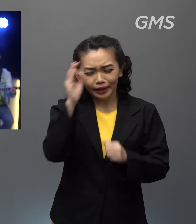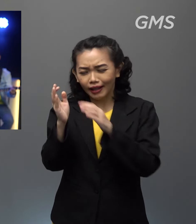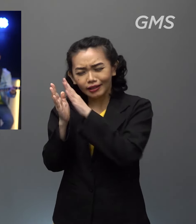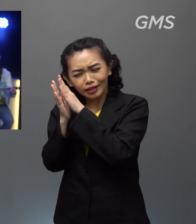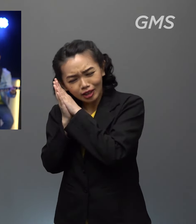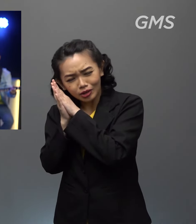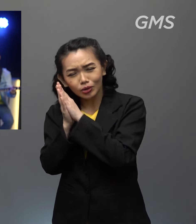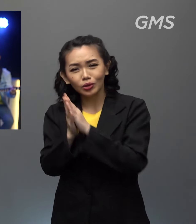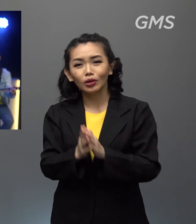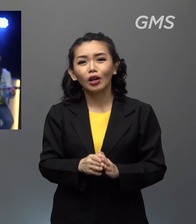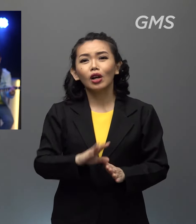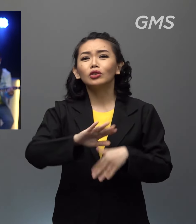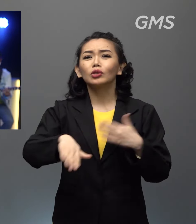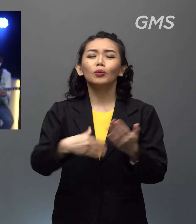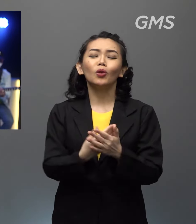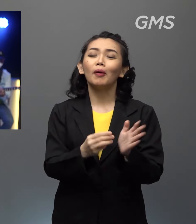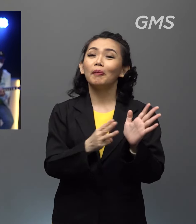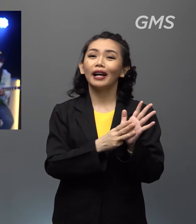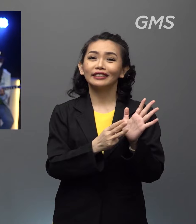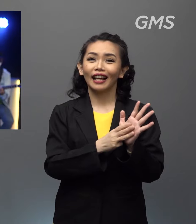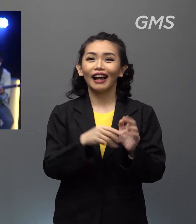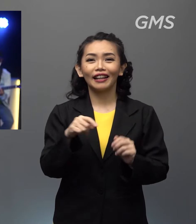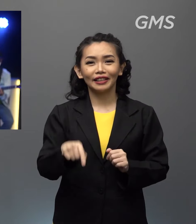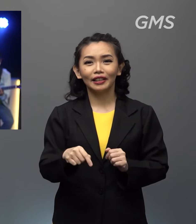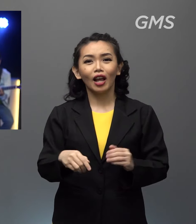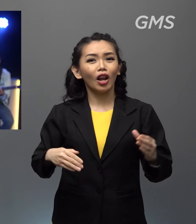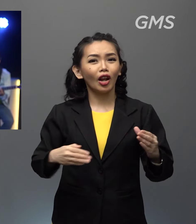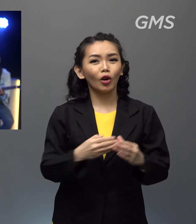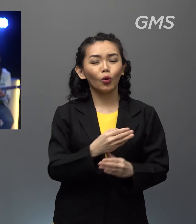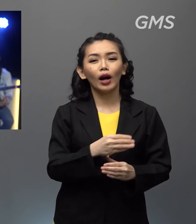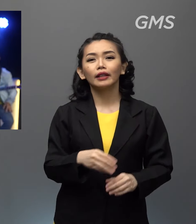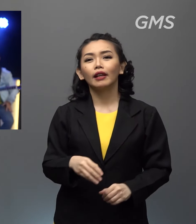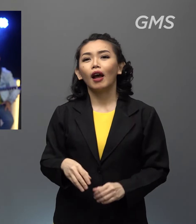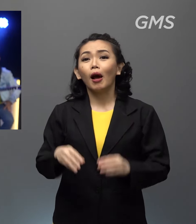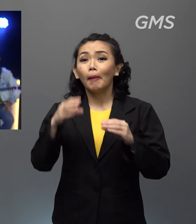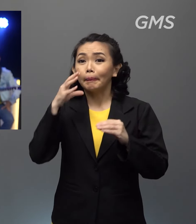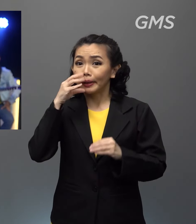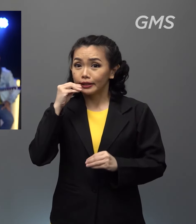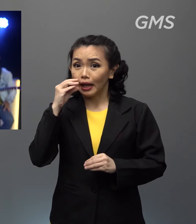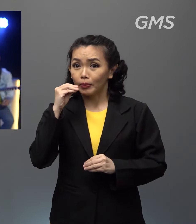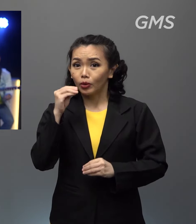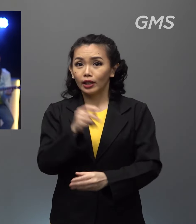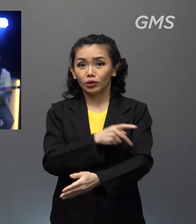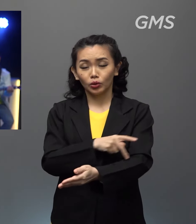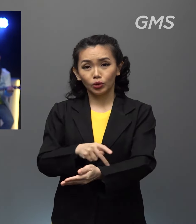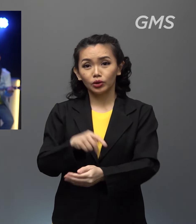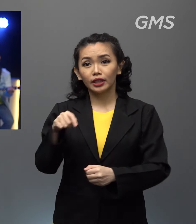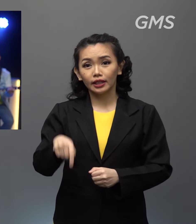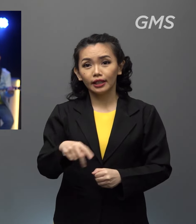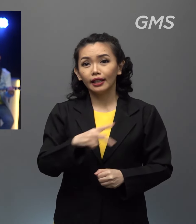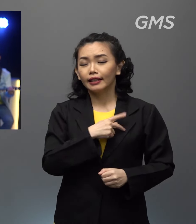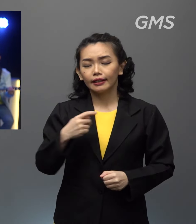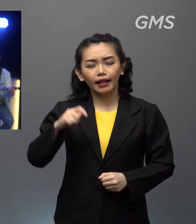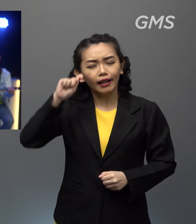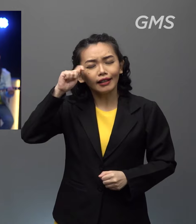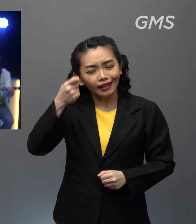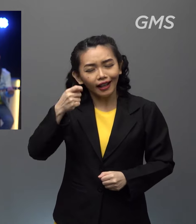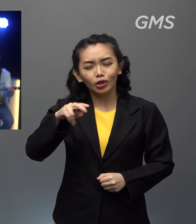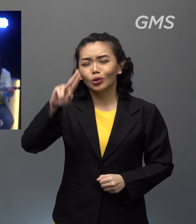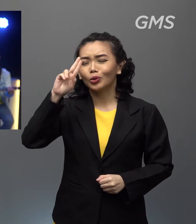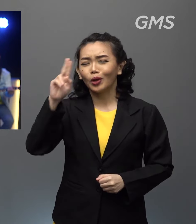alami hari ini. Dan perjamuan kudus hari ini, biar kita kembali diingatkan, kalau Tuhan begitu mengasihi